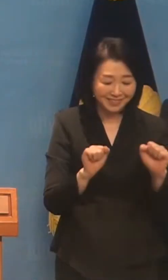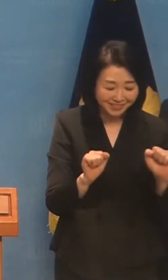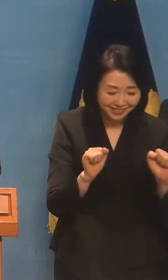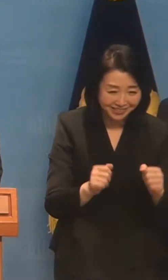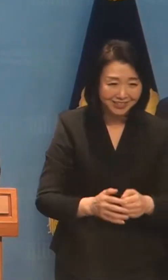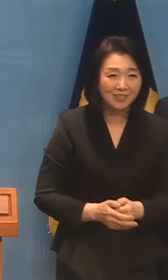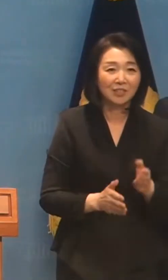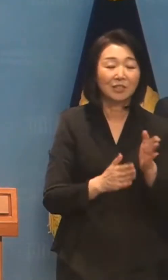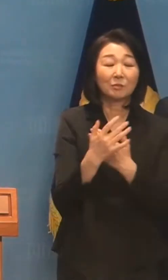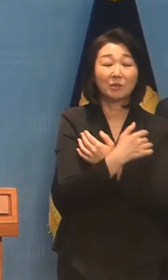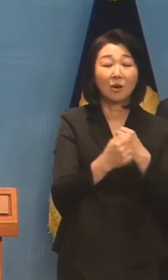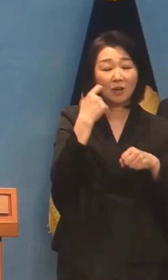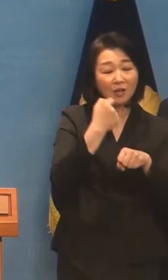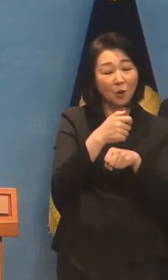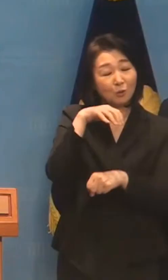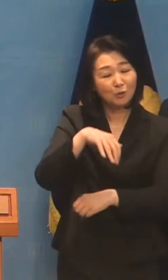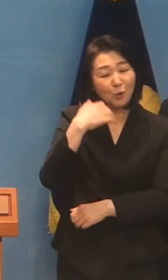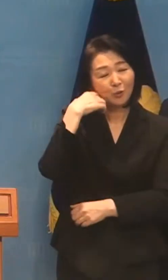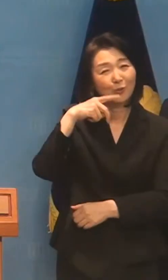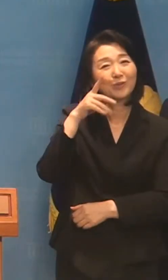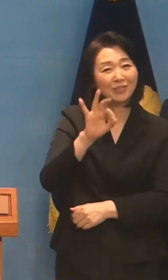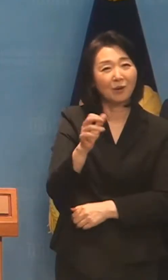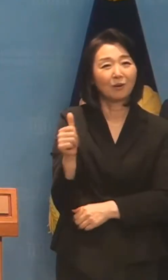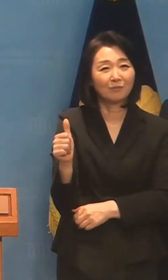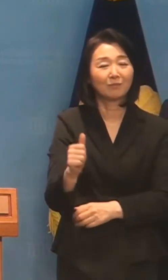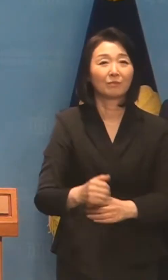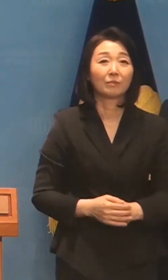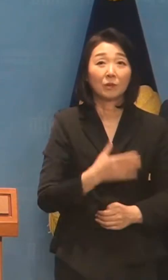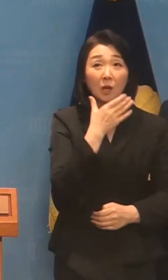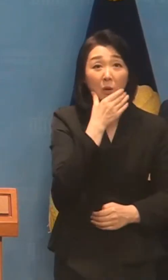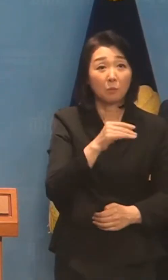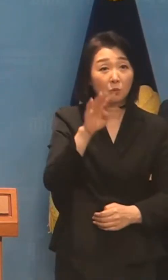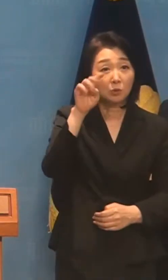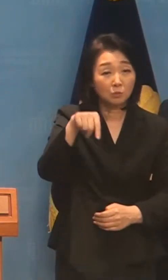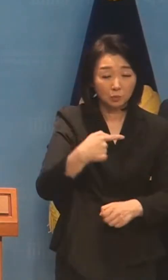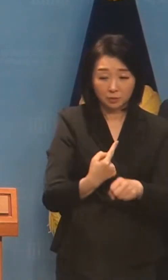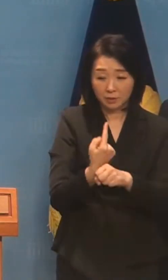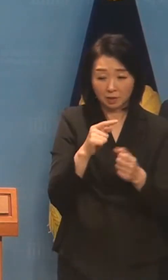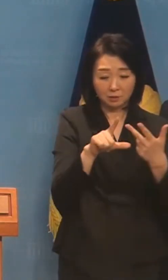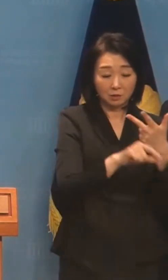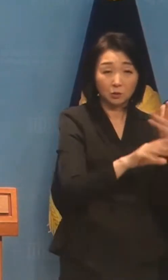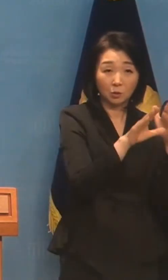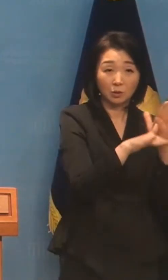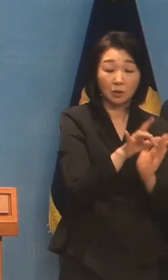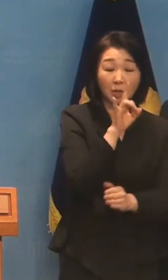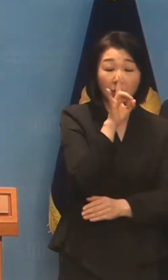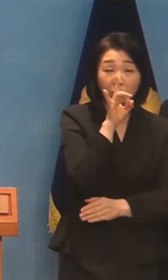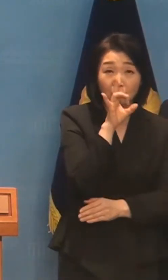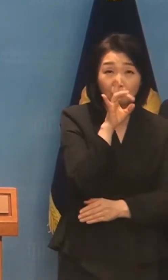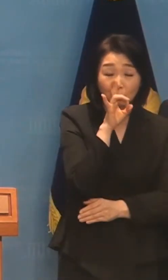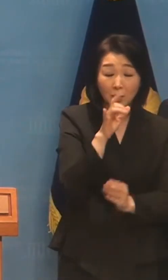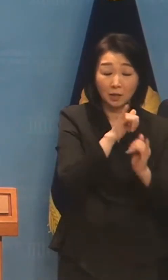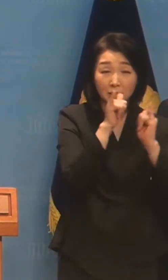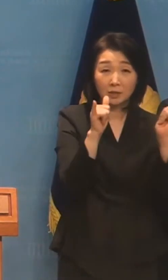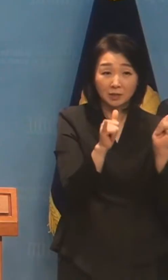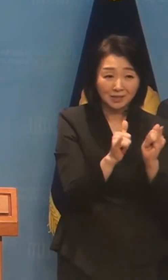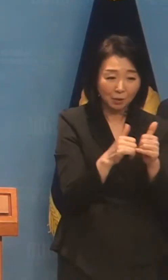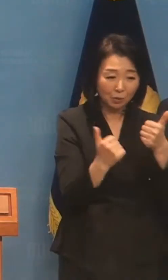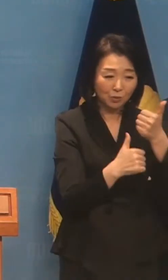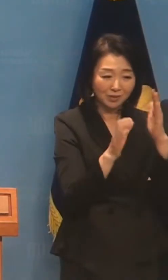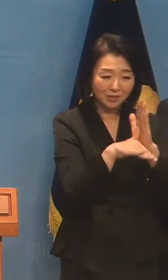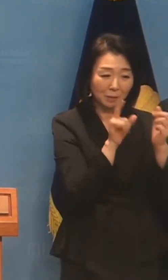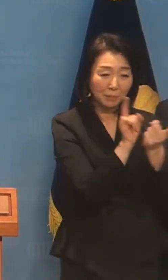안녕하십니까. 시민건강연구소 정순씨입니다. 복지부는 지난해 7월 중앙사안보장위원회 때 결정